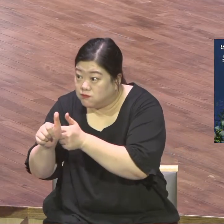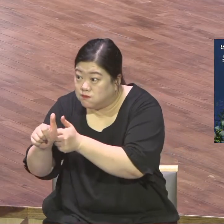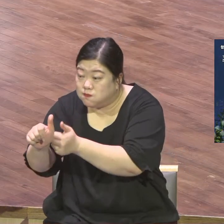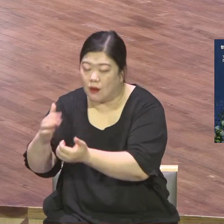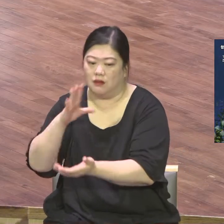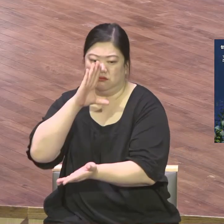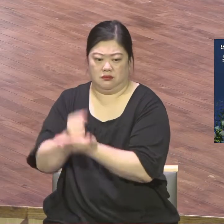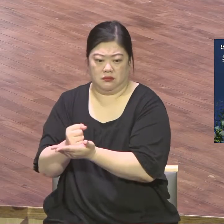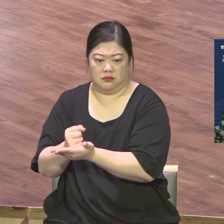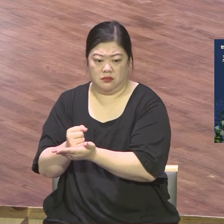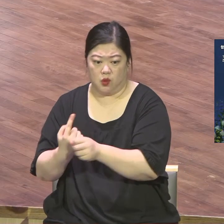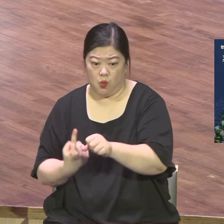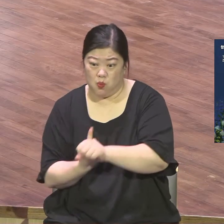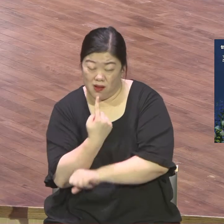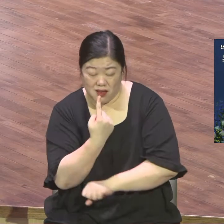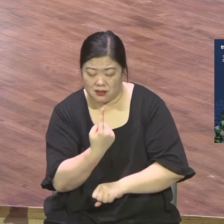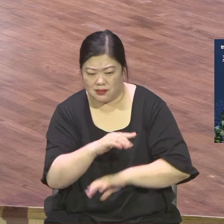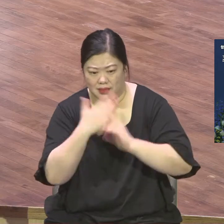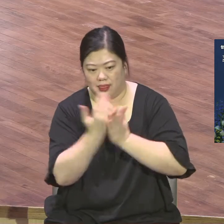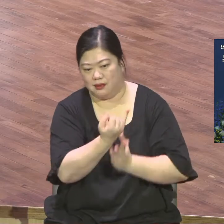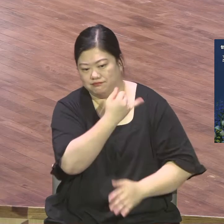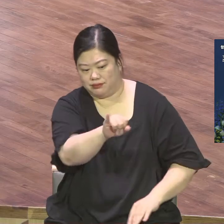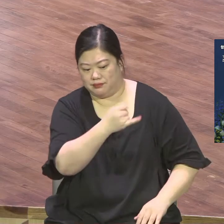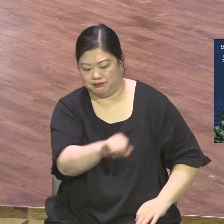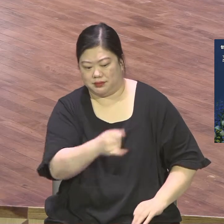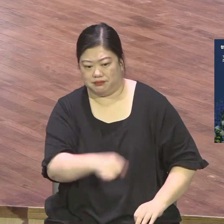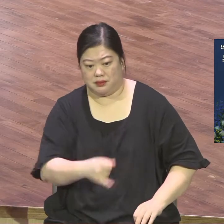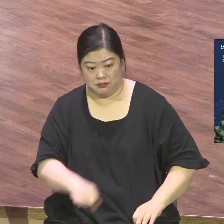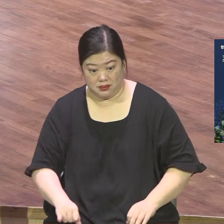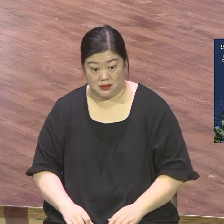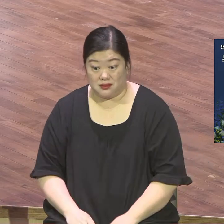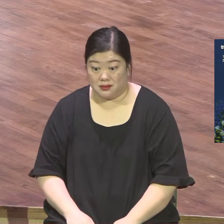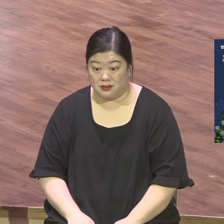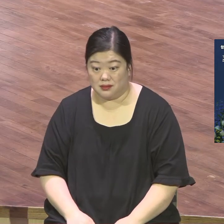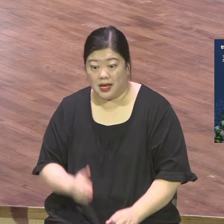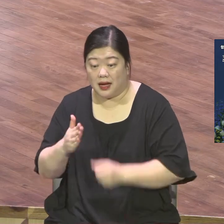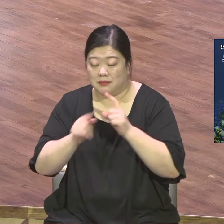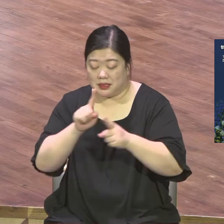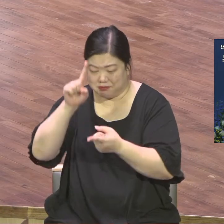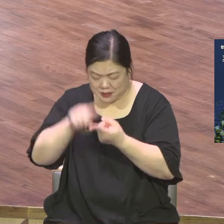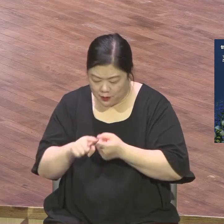아니고 하나님의 말씀에 영향을 받고 말씀인 대로 움직여야 돼요.